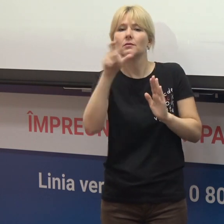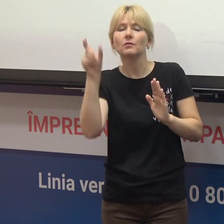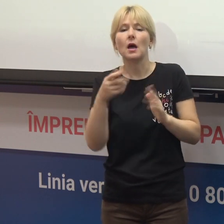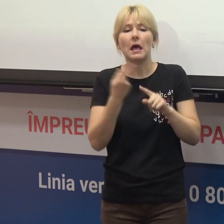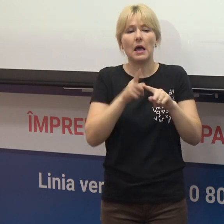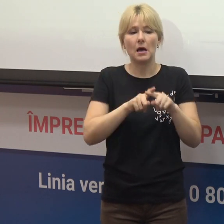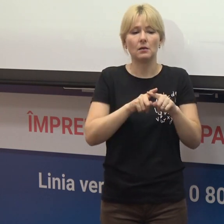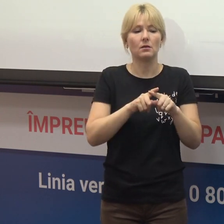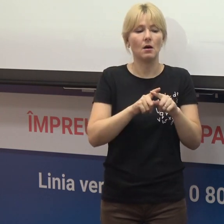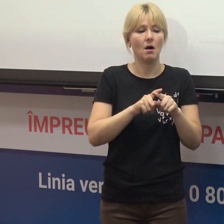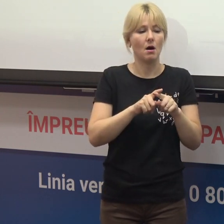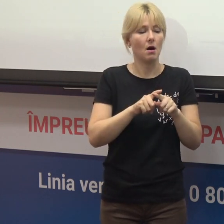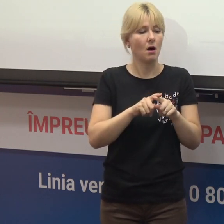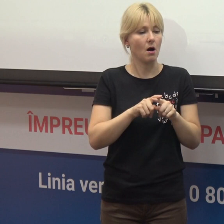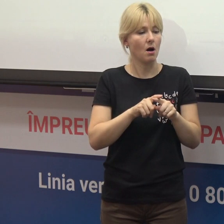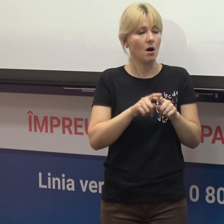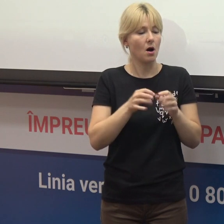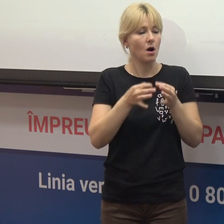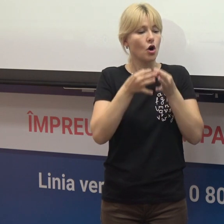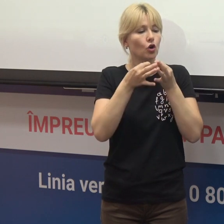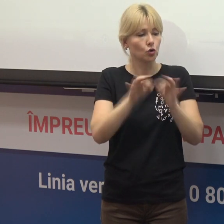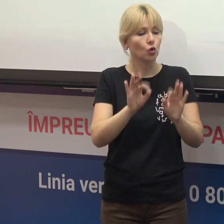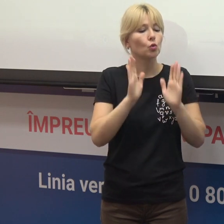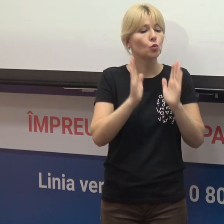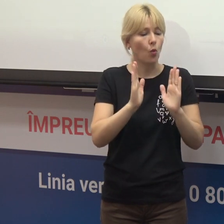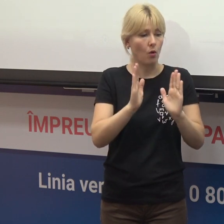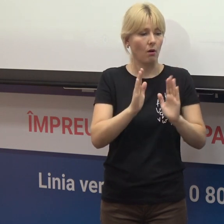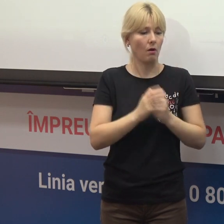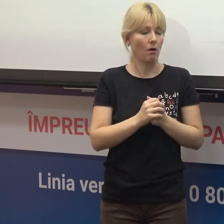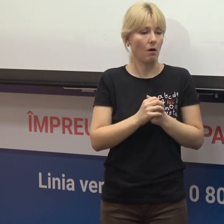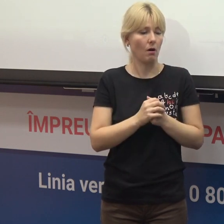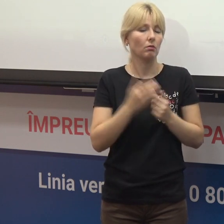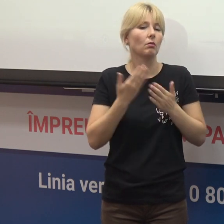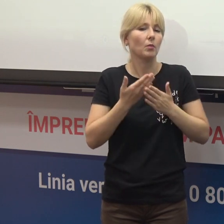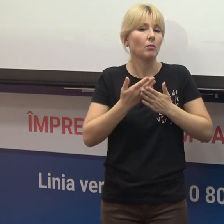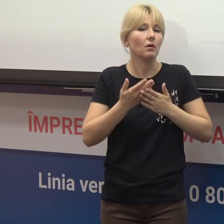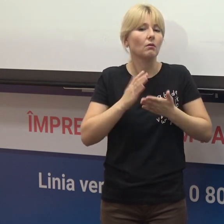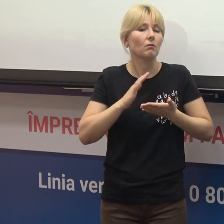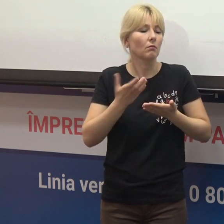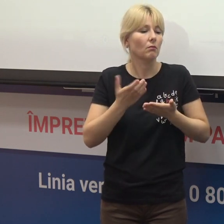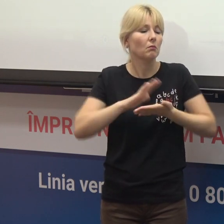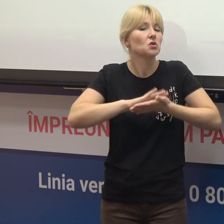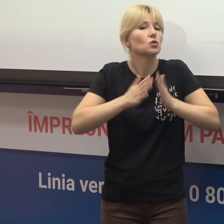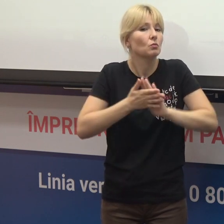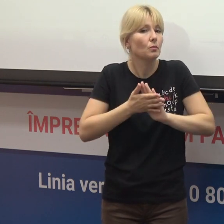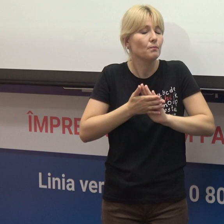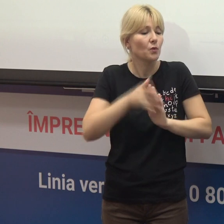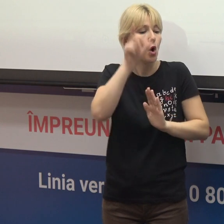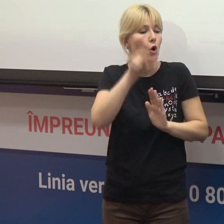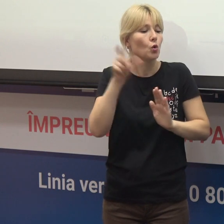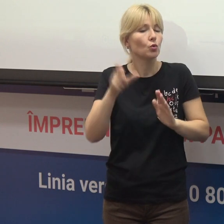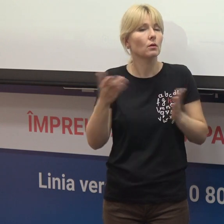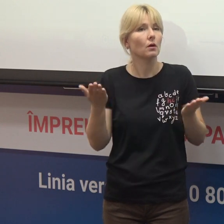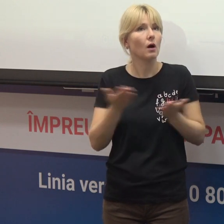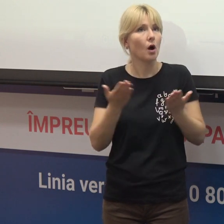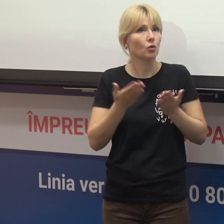regimul de autoizolare, vor fi următoarele situații. Cetățenii care, vă